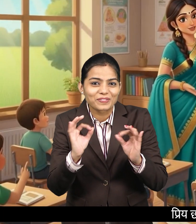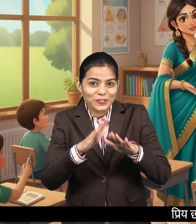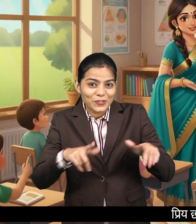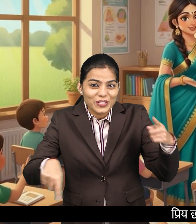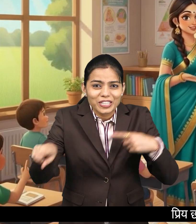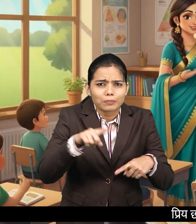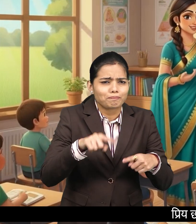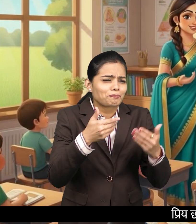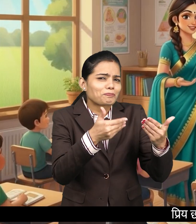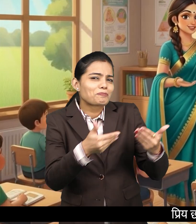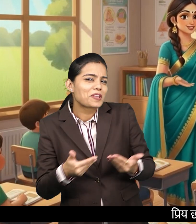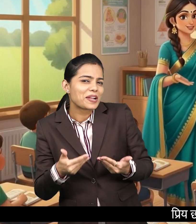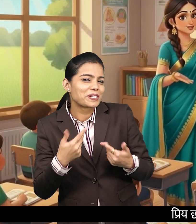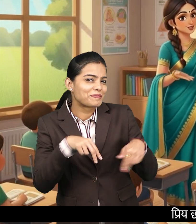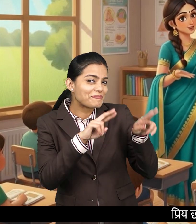छात्रों, फिर से स्वागत है।